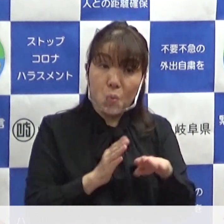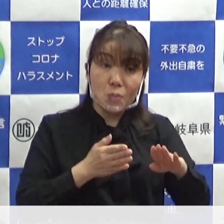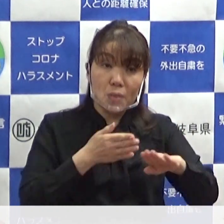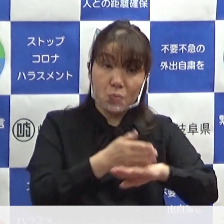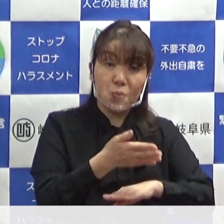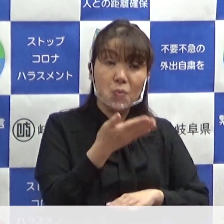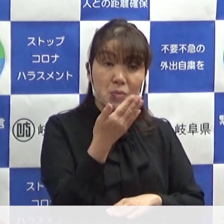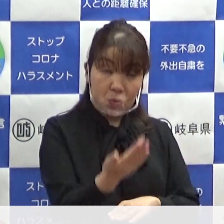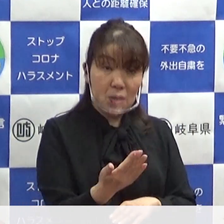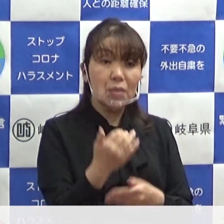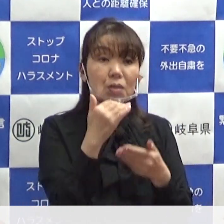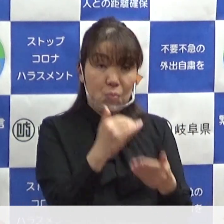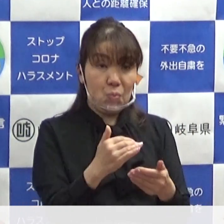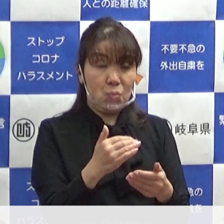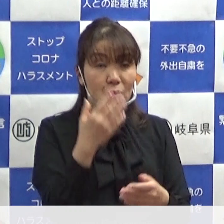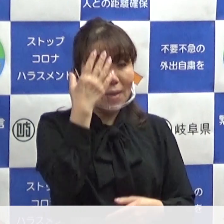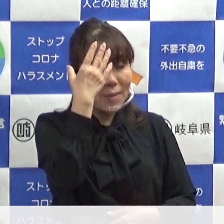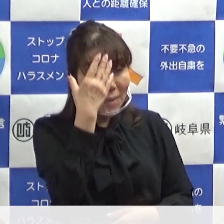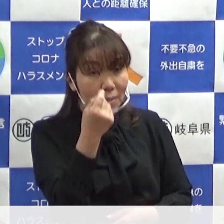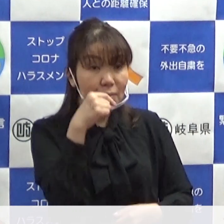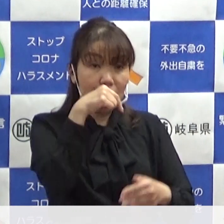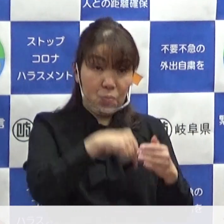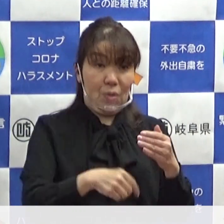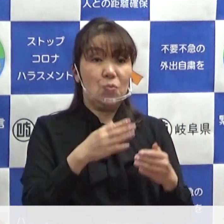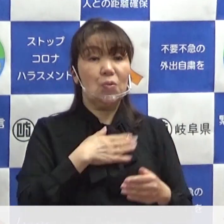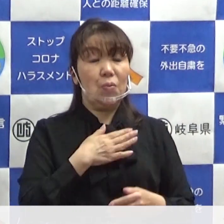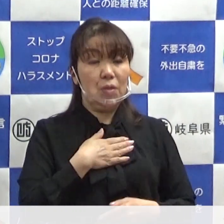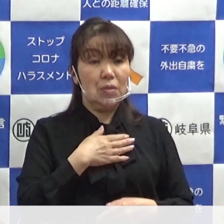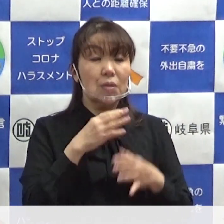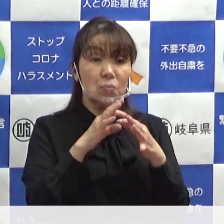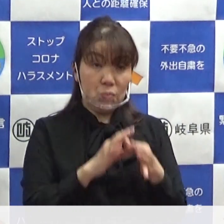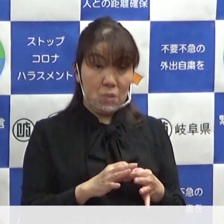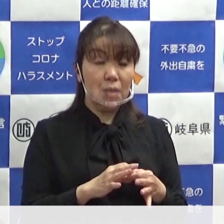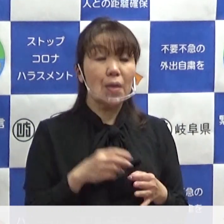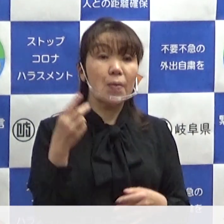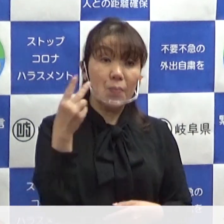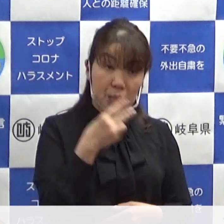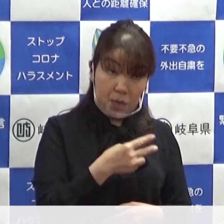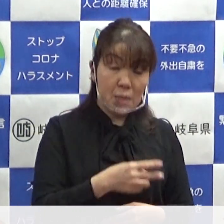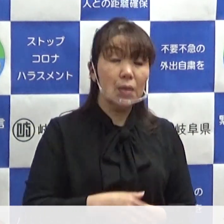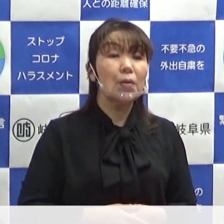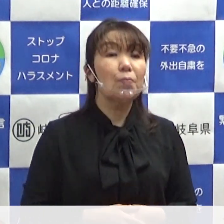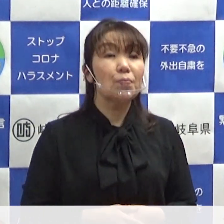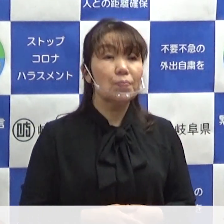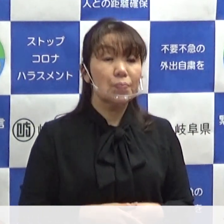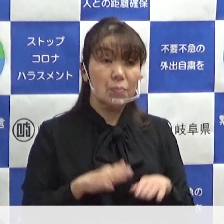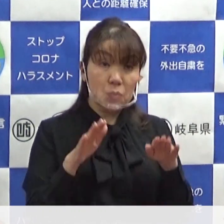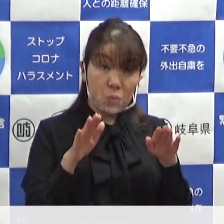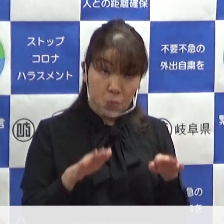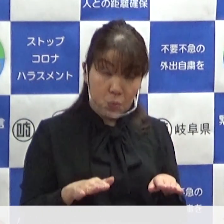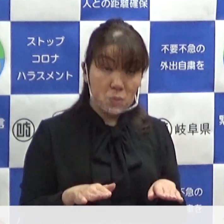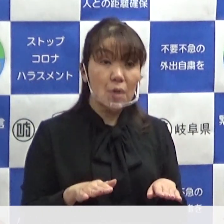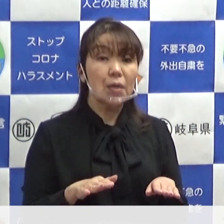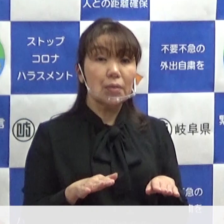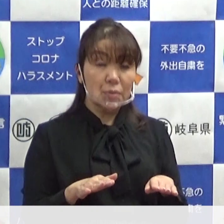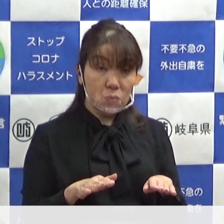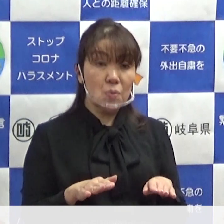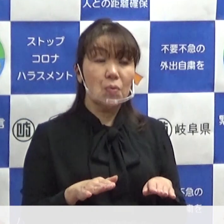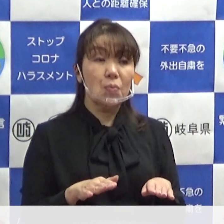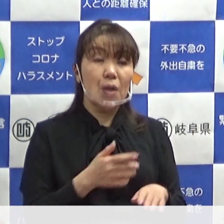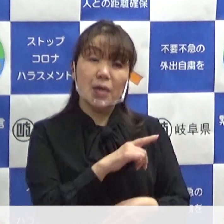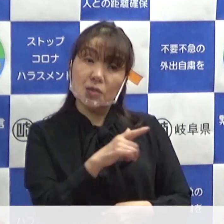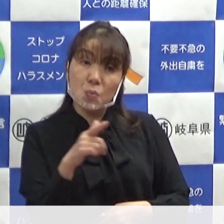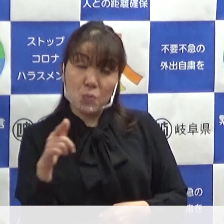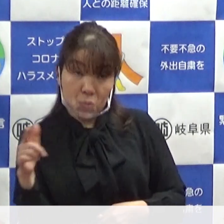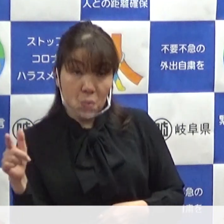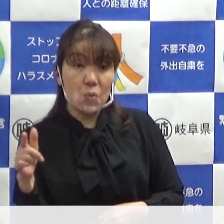に強い関心があるということも感じておりますし、それから、まあ、今回の結果を見ましても、まあ、いろいろ